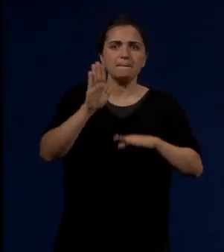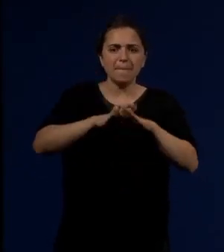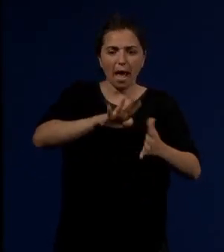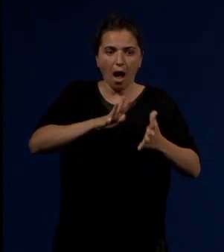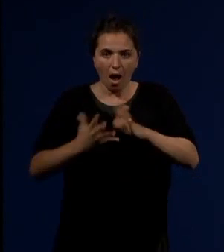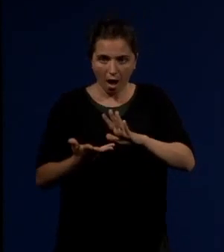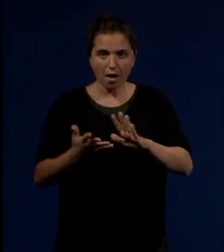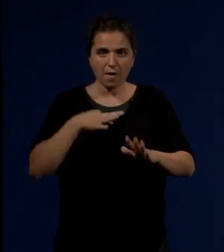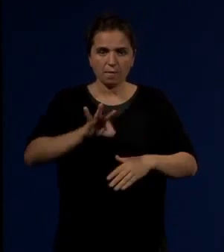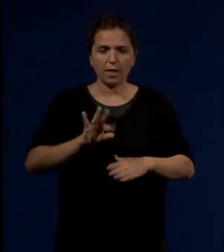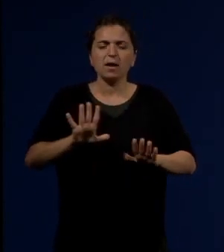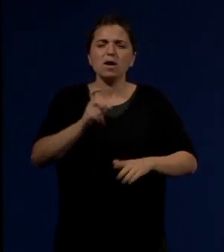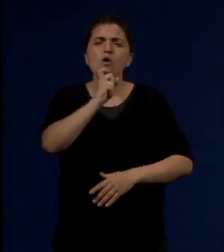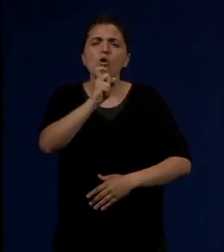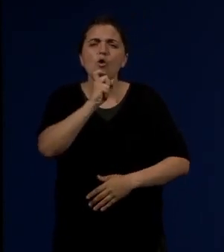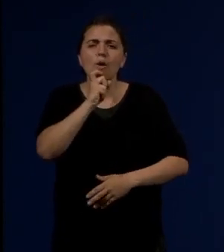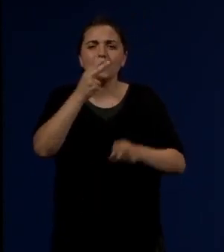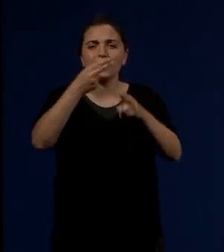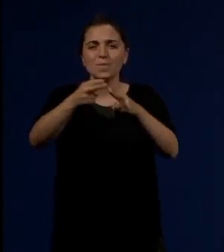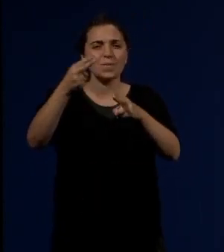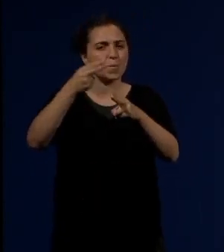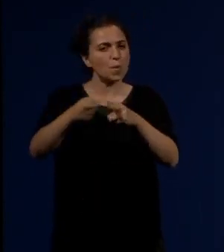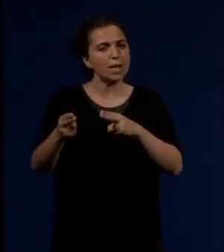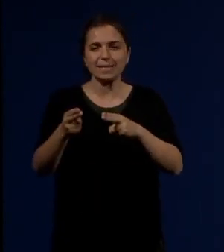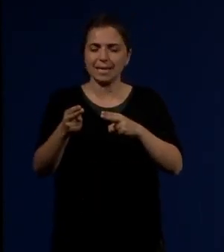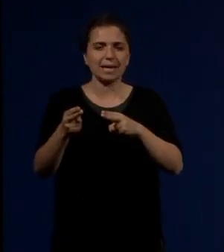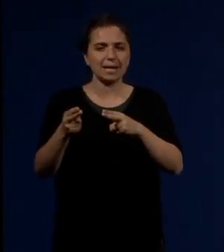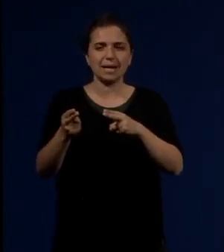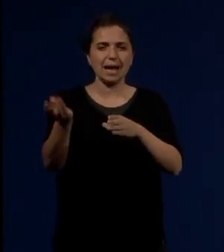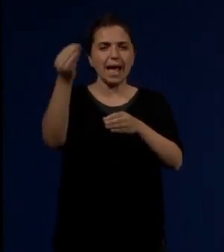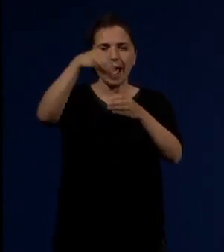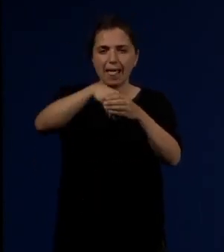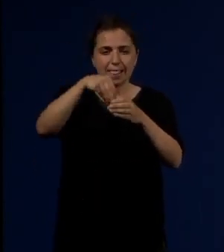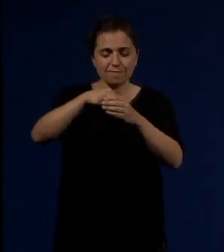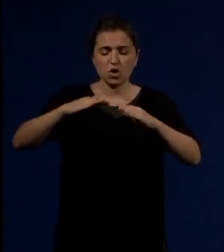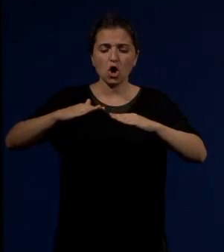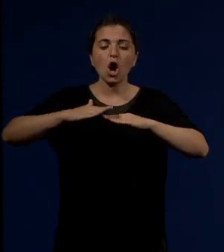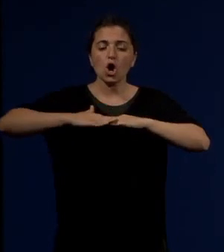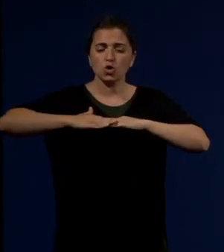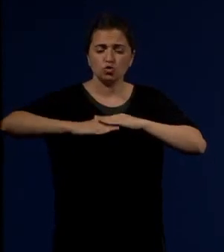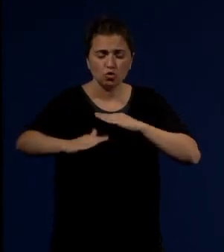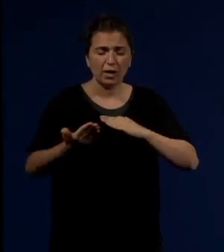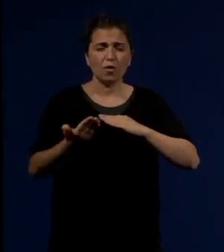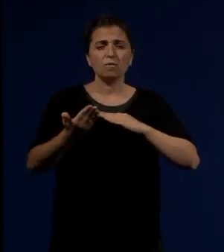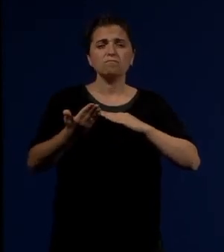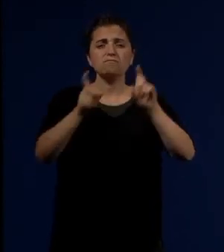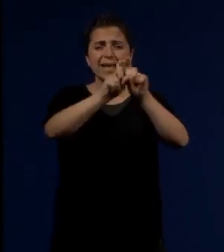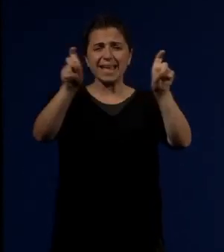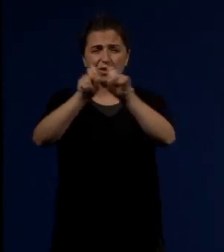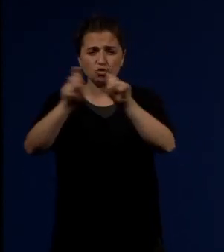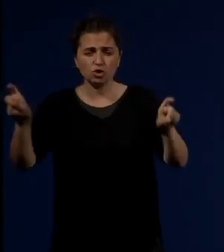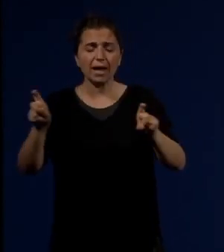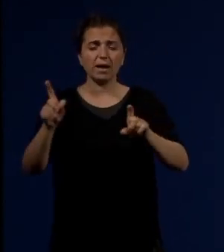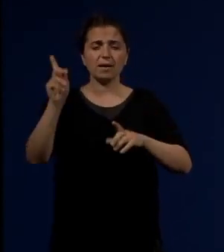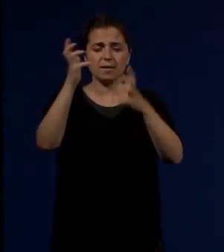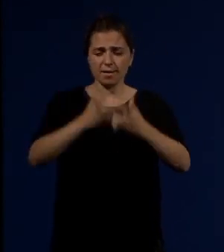E, entre outras cousas, como? Mediante unha política axeitada de promoción de solo empresarial e de solo industrial, mediante a creación dun banco de